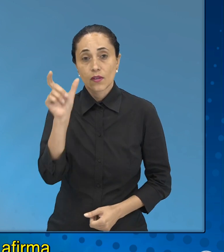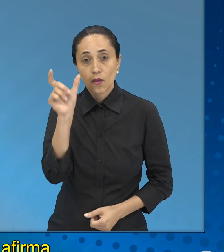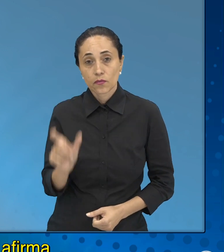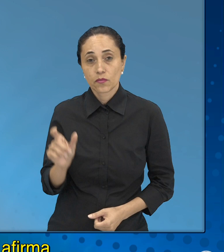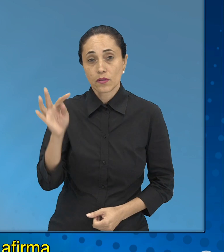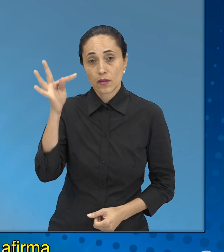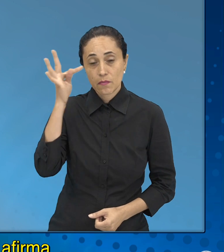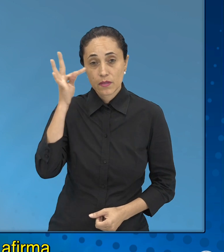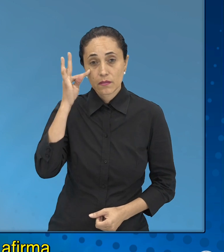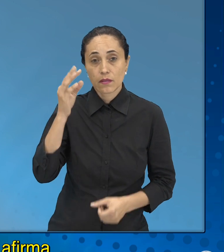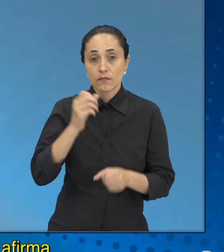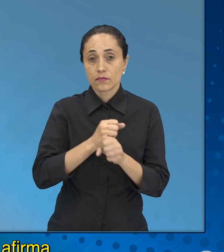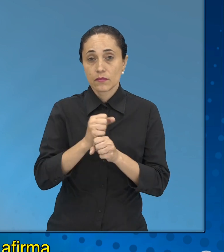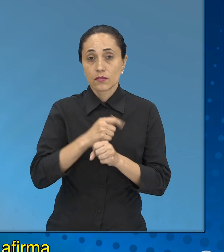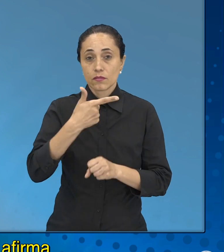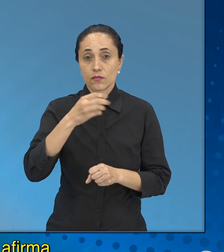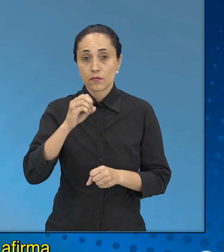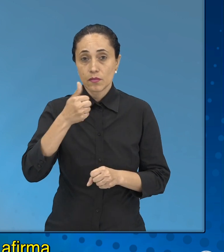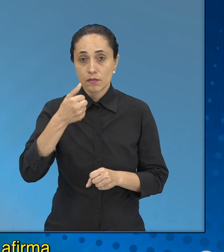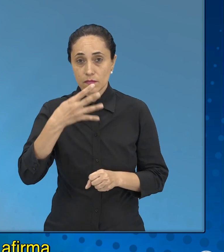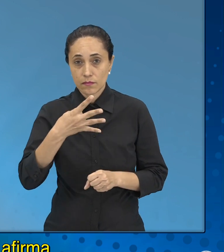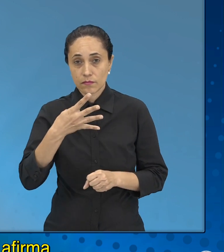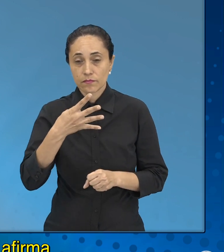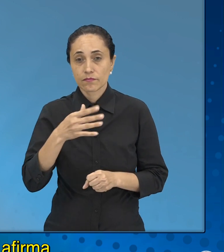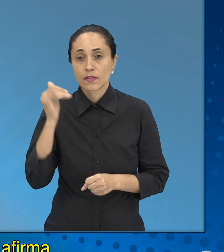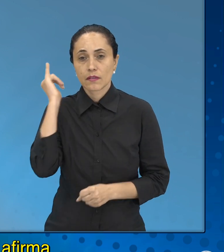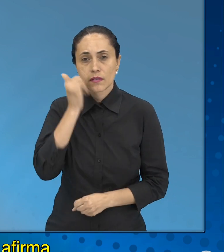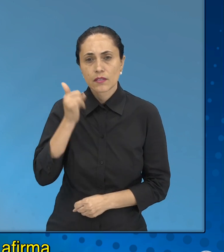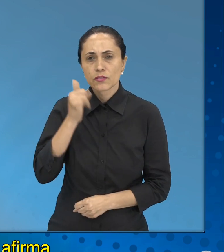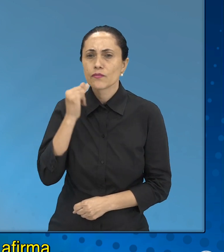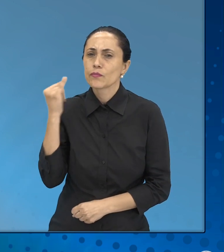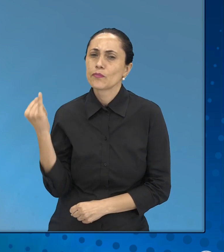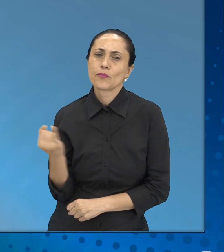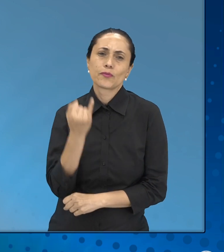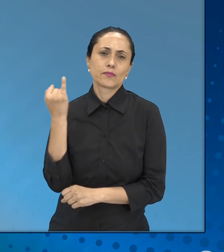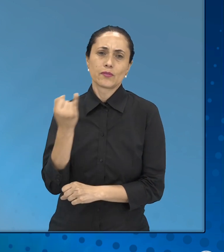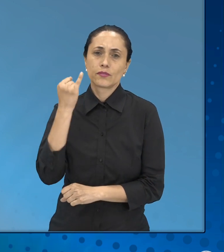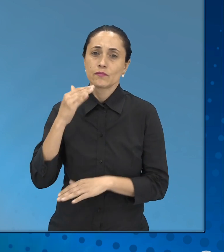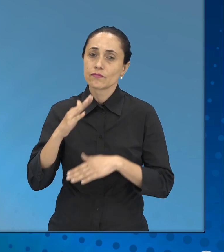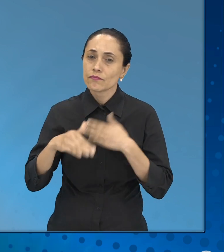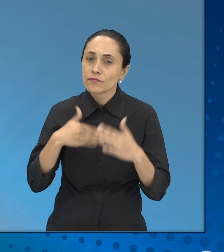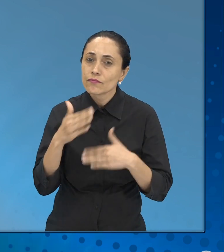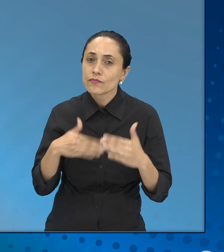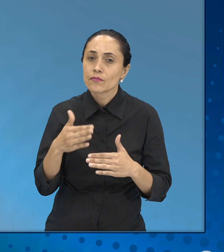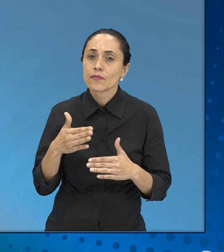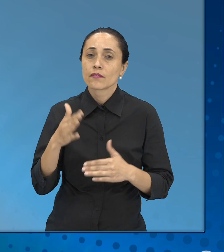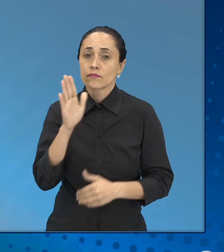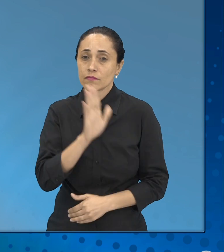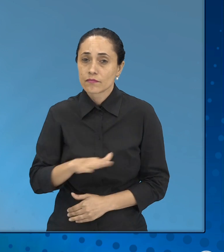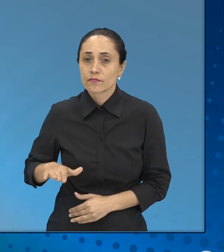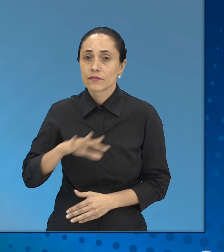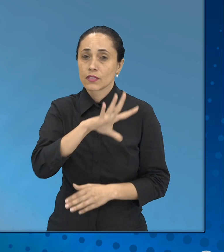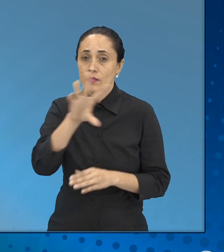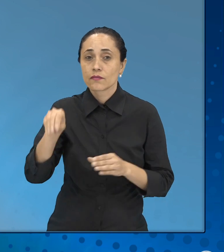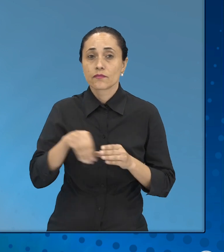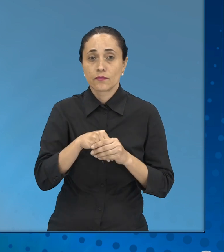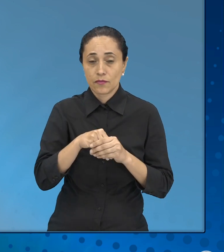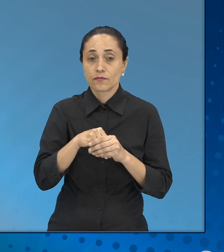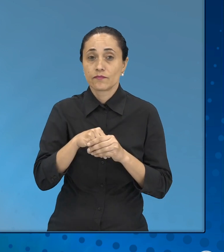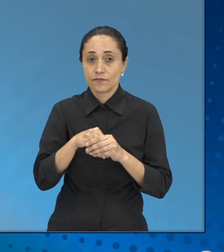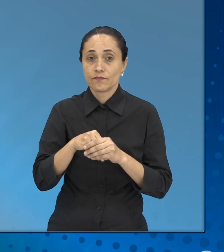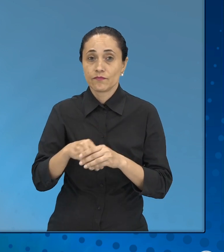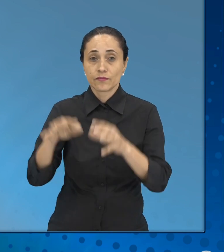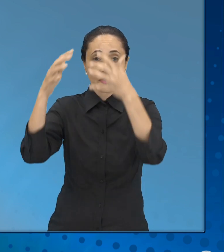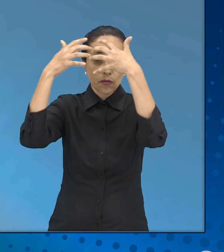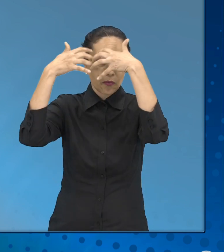Em Lebedef, 2014, afirma que a narrativa é relevante não somente para o desenvolvimento da criança, que